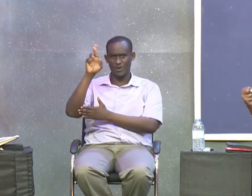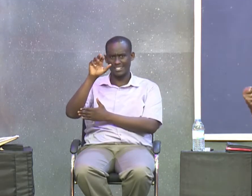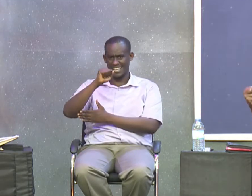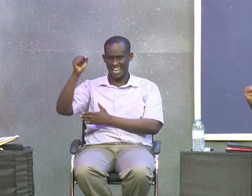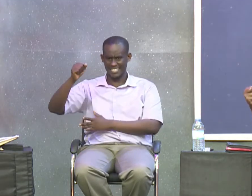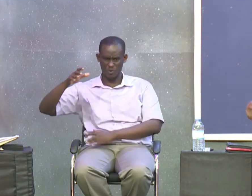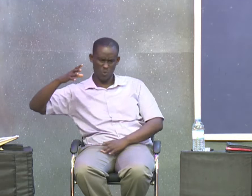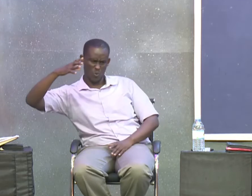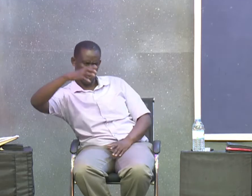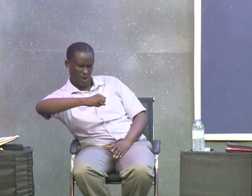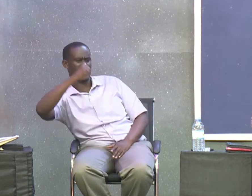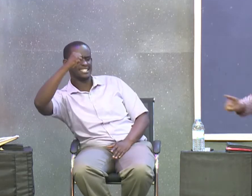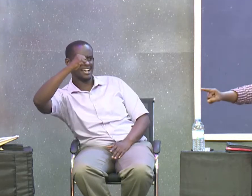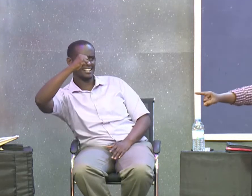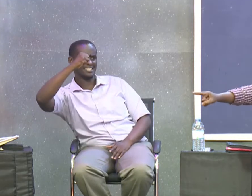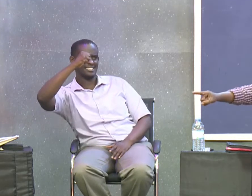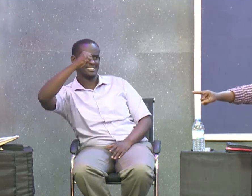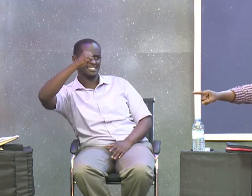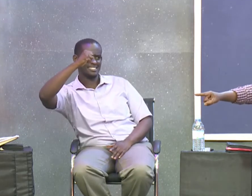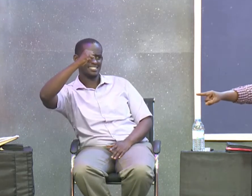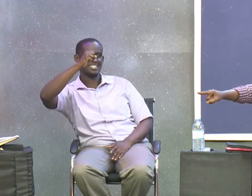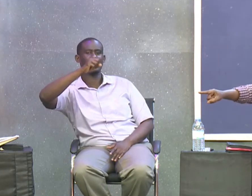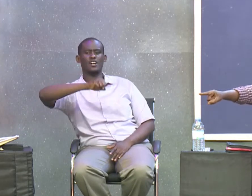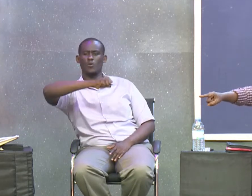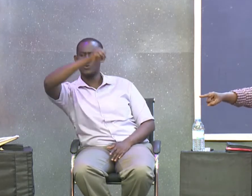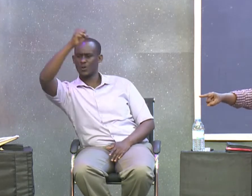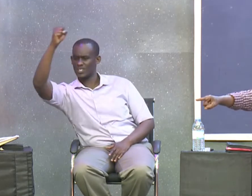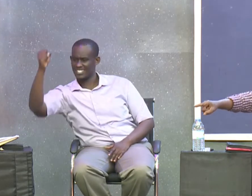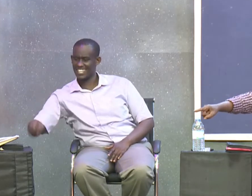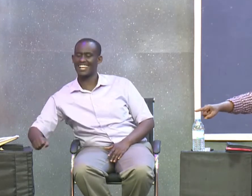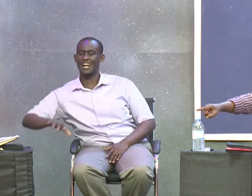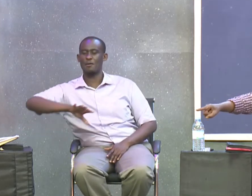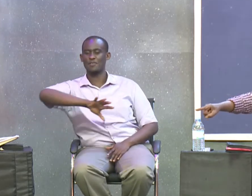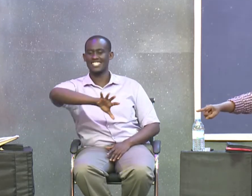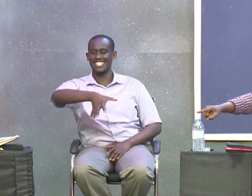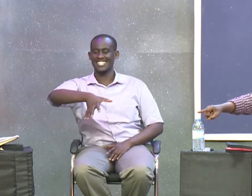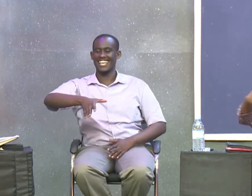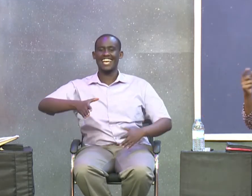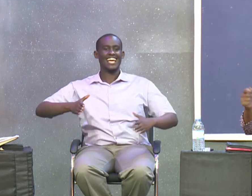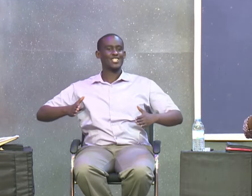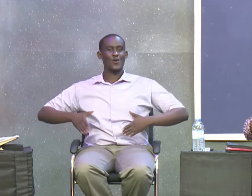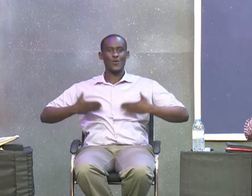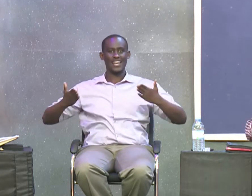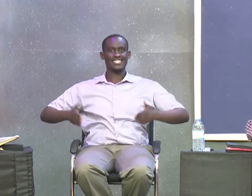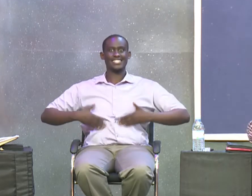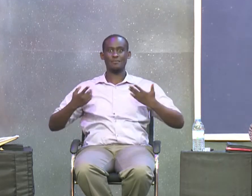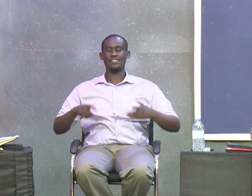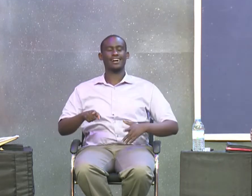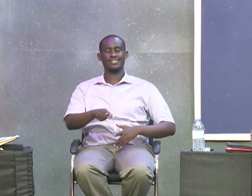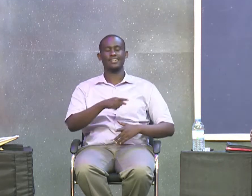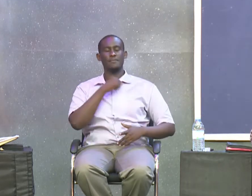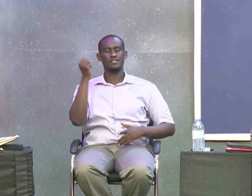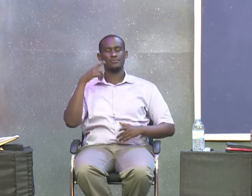gukukwata ng'oyingi nga gukuteeka mu kibuga ekyokwesimba bwe ntyo ne nva mu